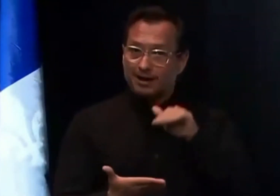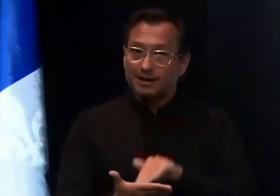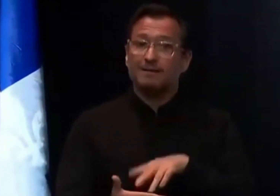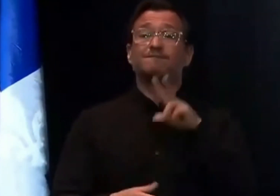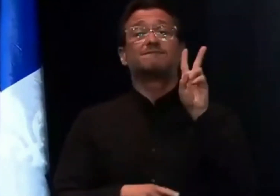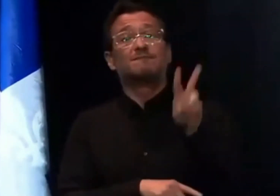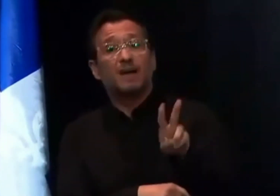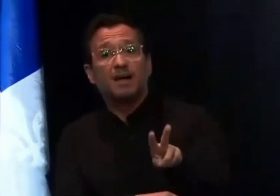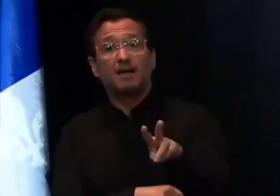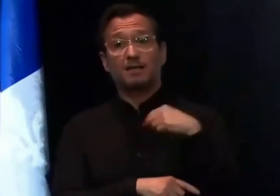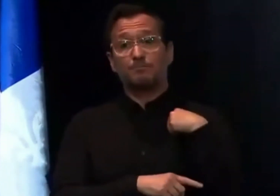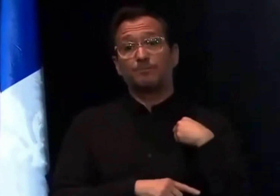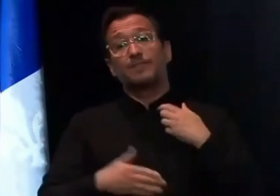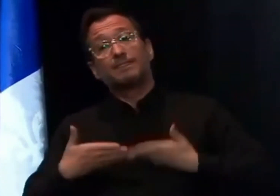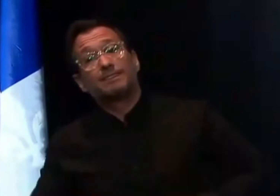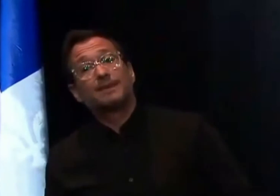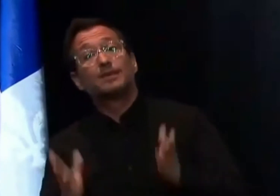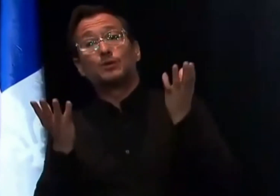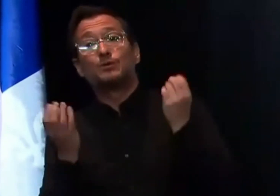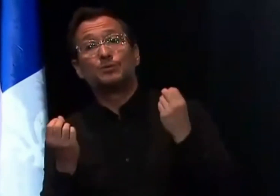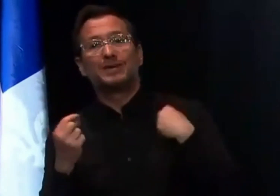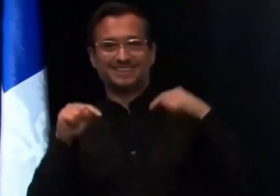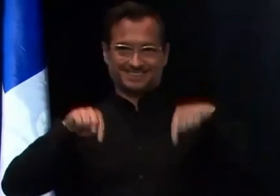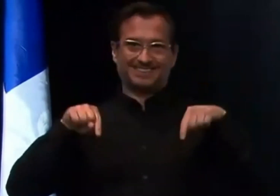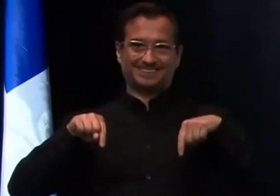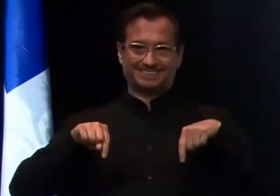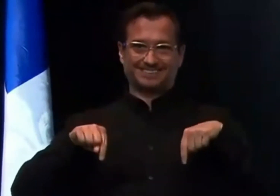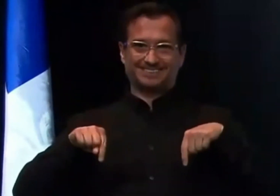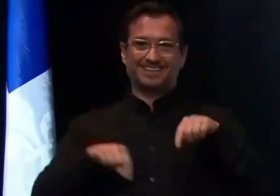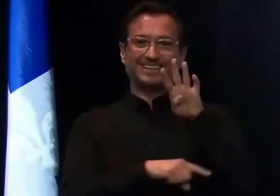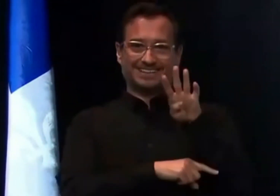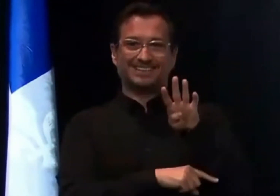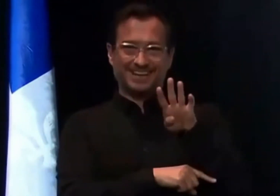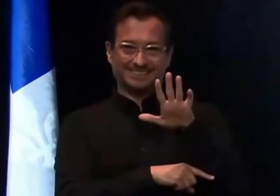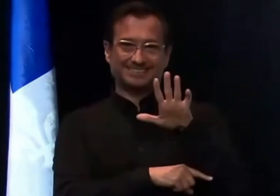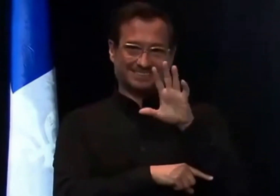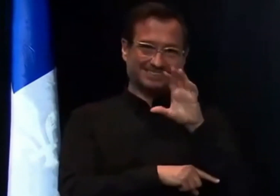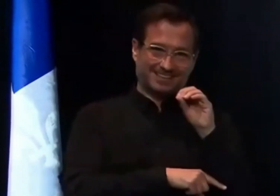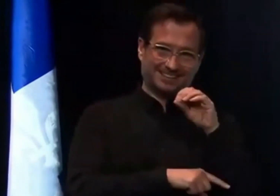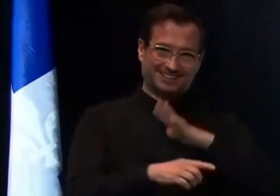Macarena, que tu